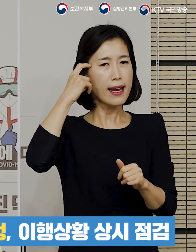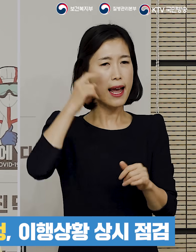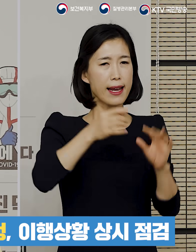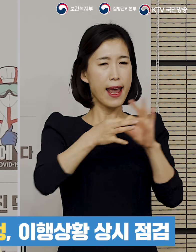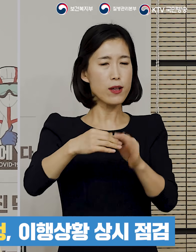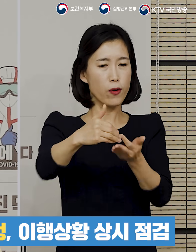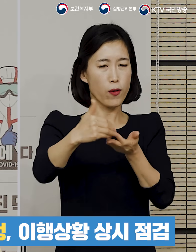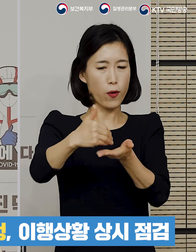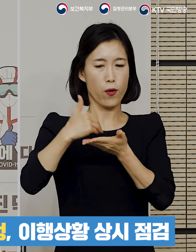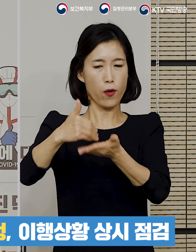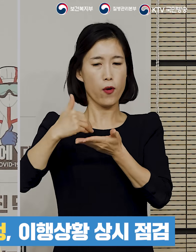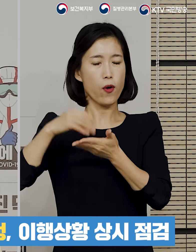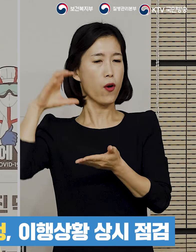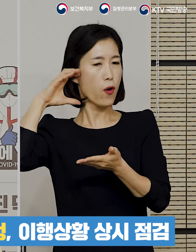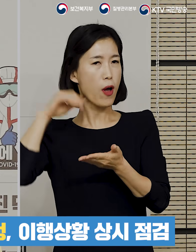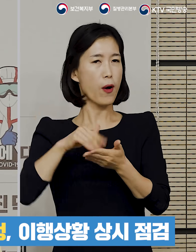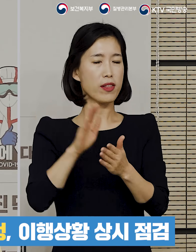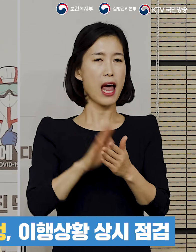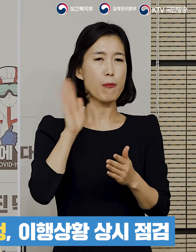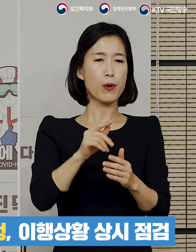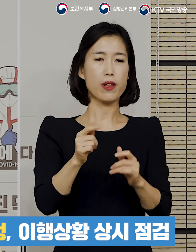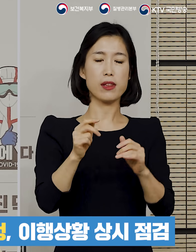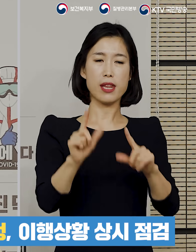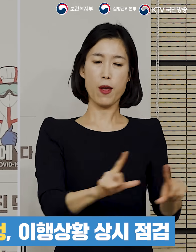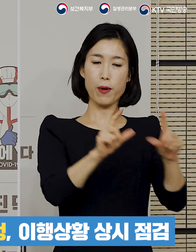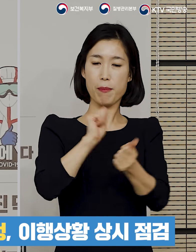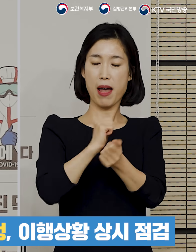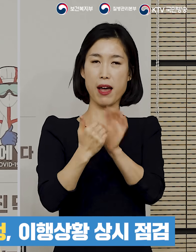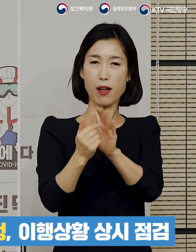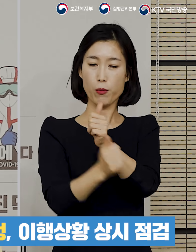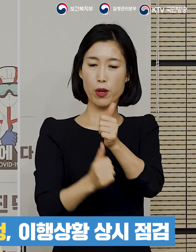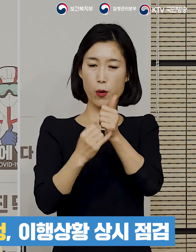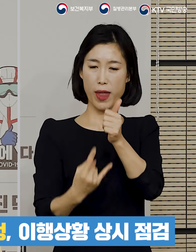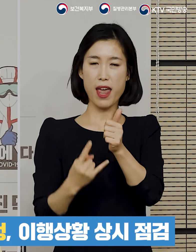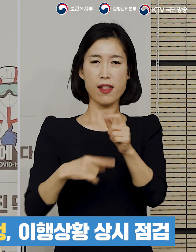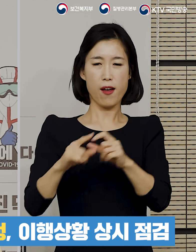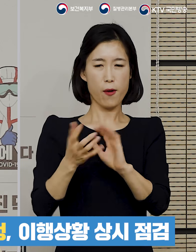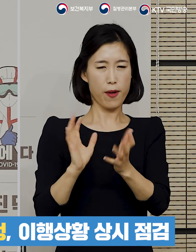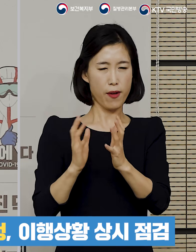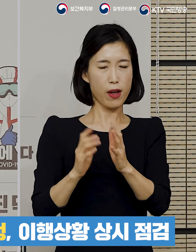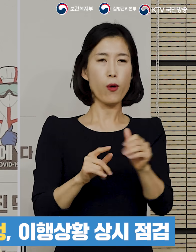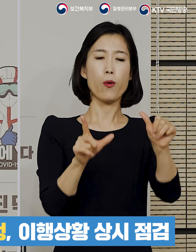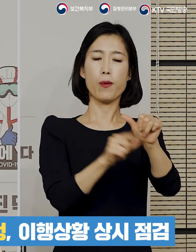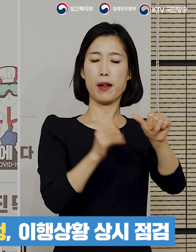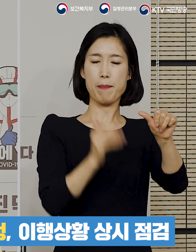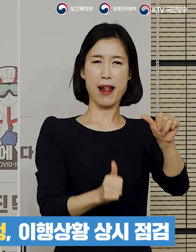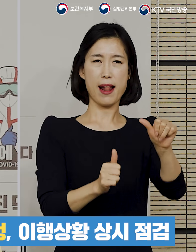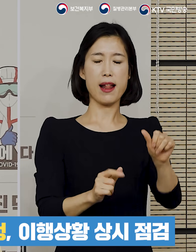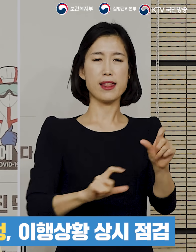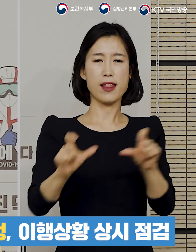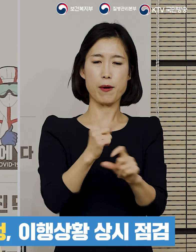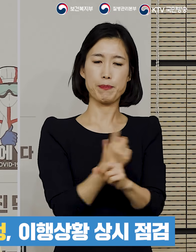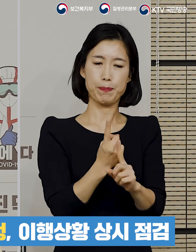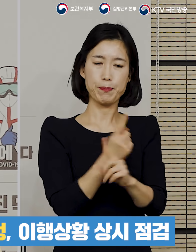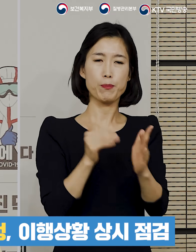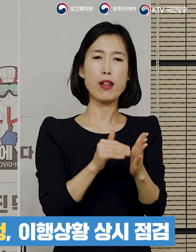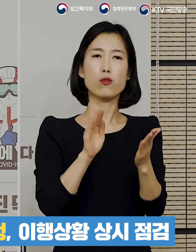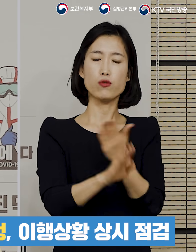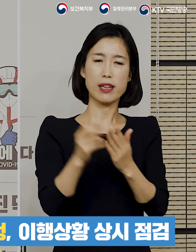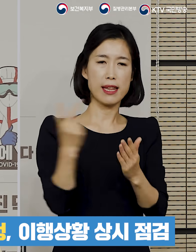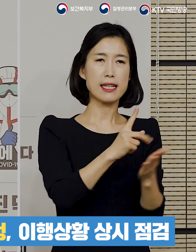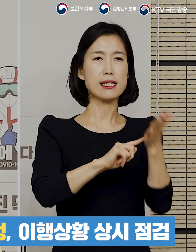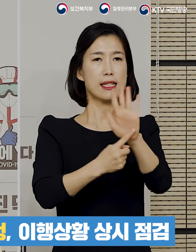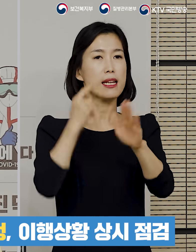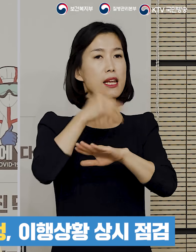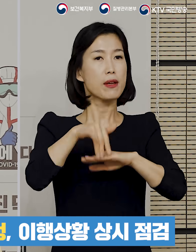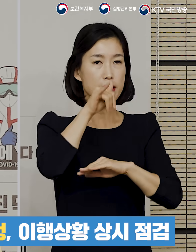의견을 계속 수렴하고 이에 대한 생활방역위원회 논의를 거쳐 5월 말경에는 개정판을 발표할